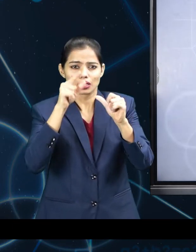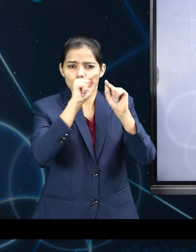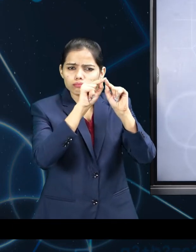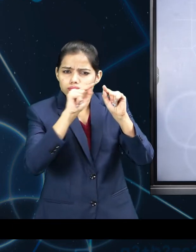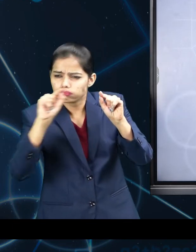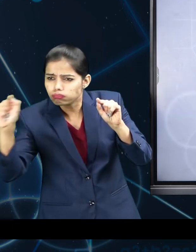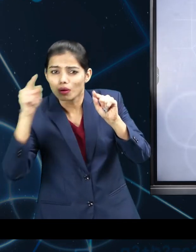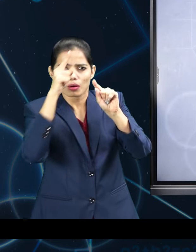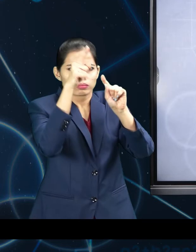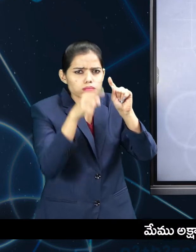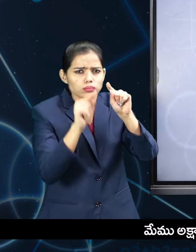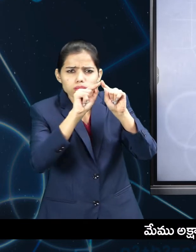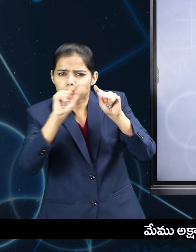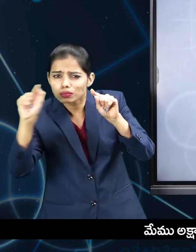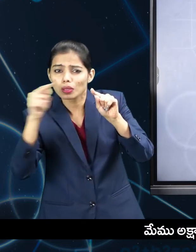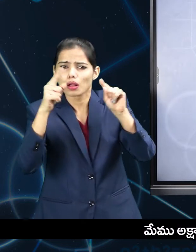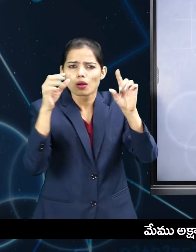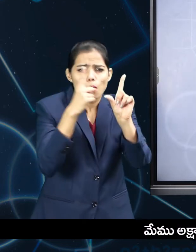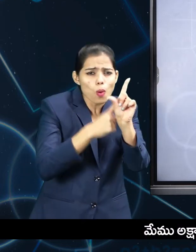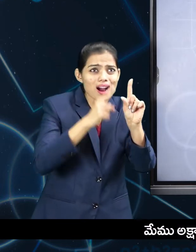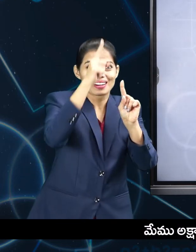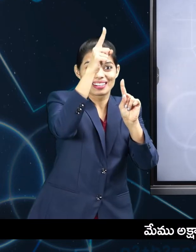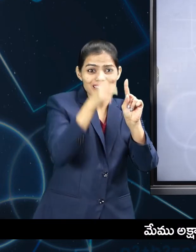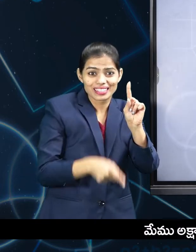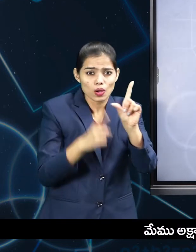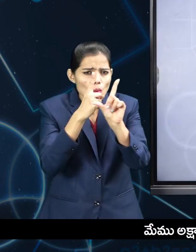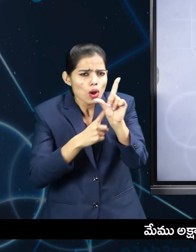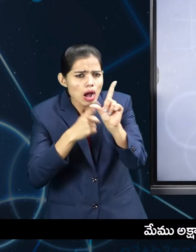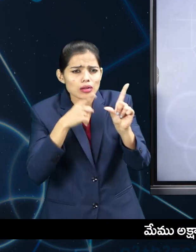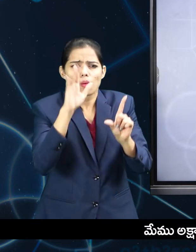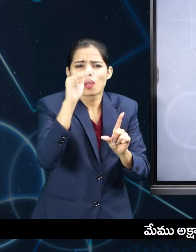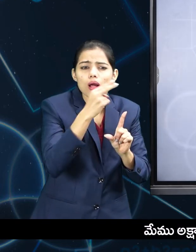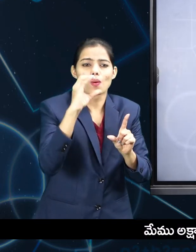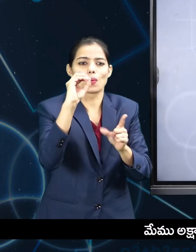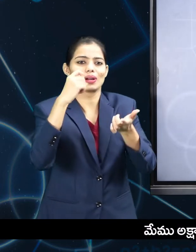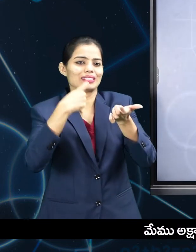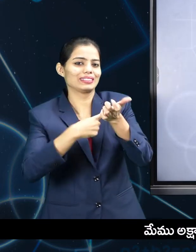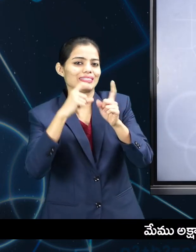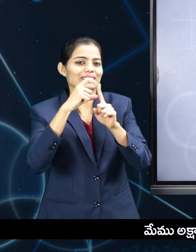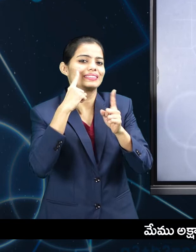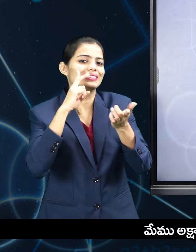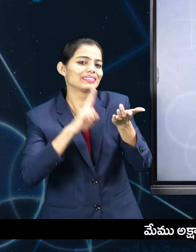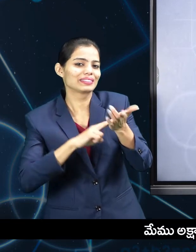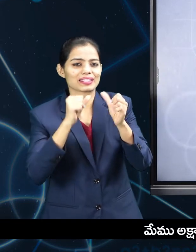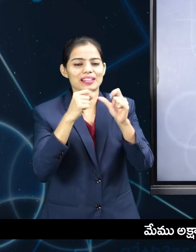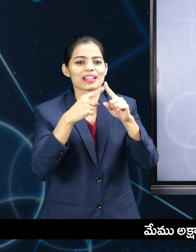అంటారు. మనం అక్షాల 0, 0 సమావేశ బిందువును మూలం అని